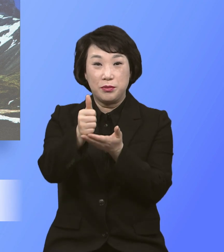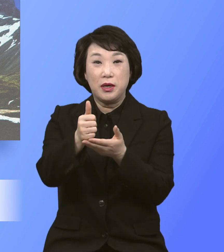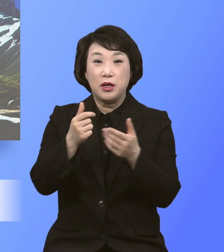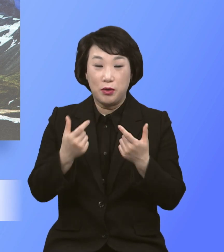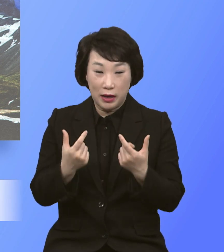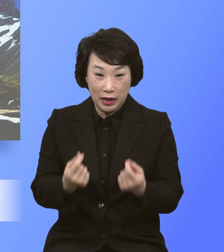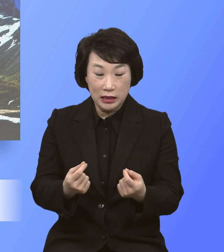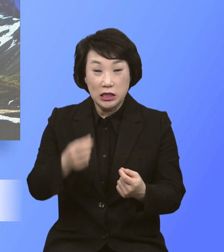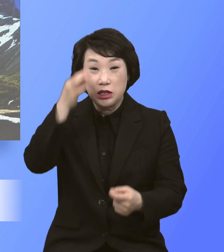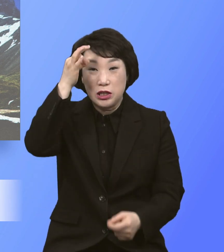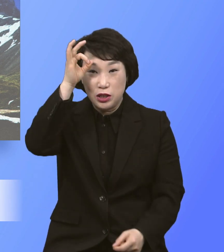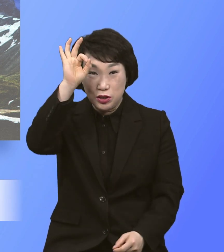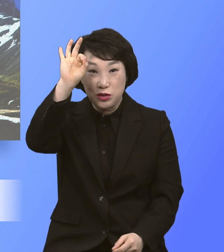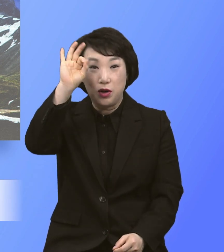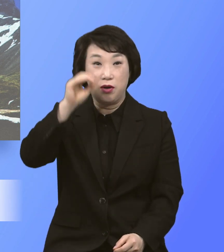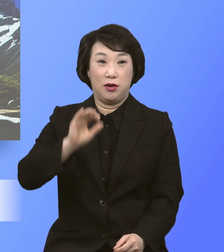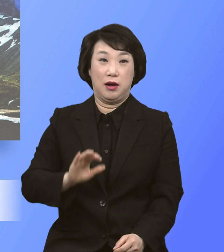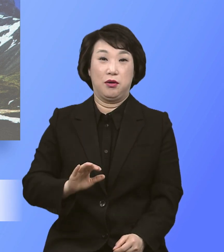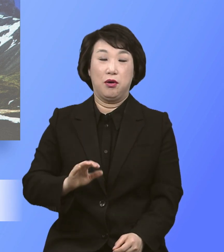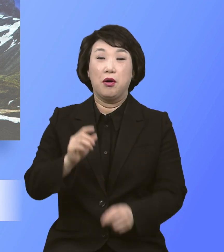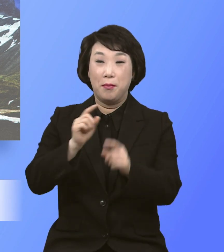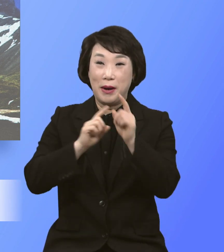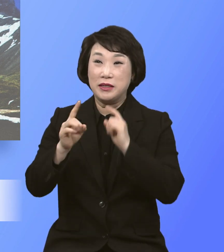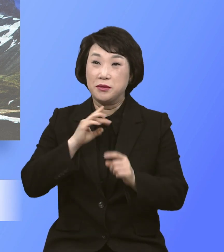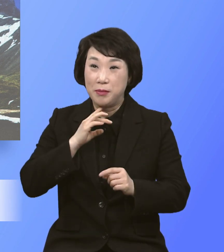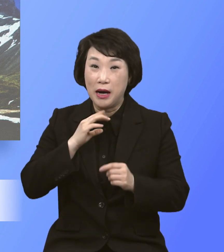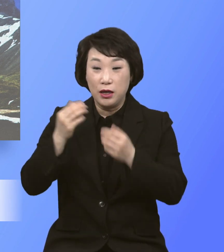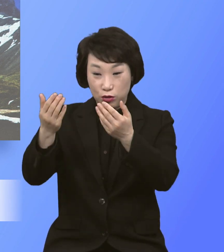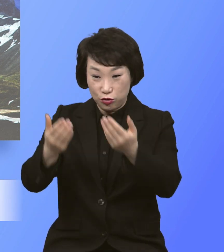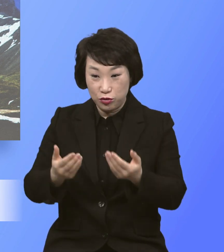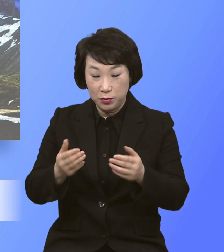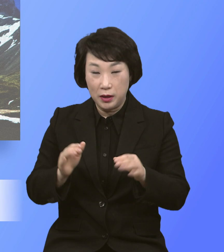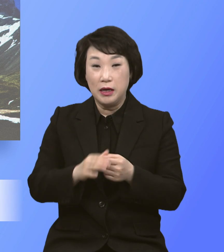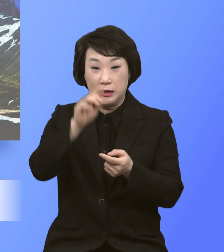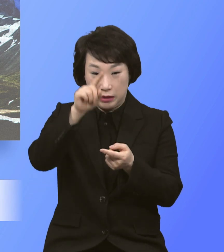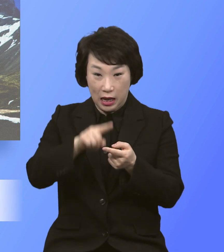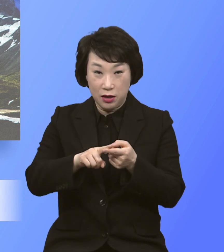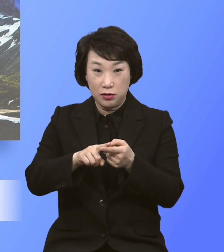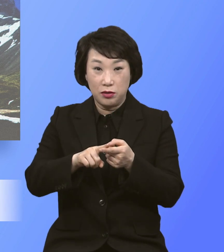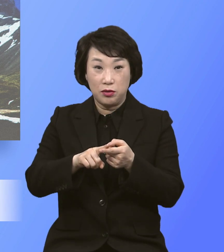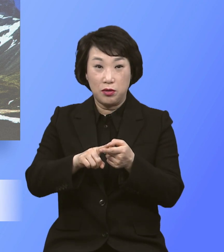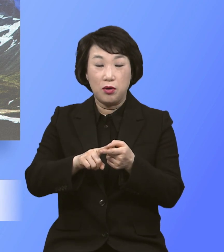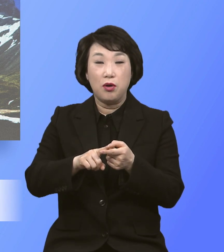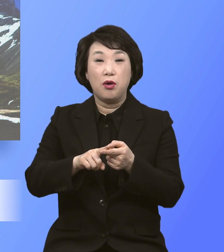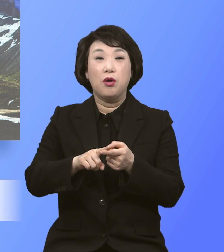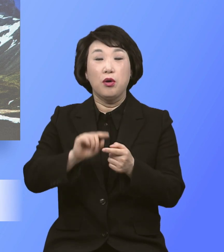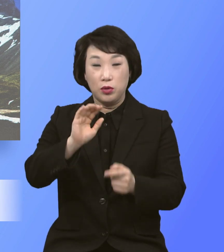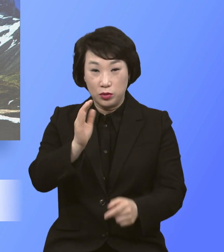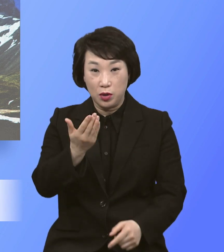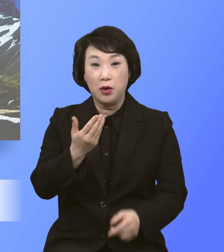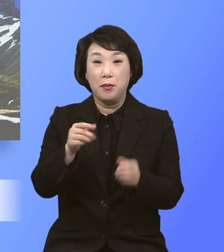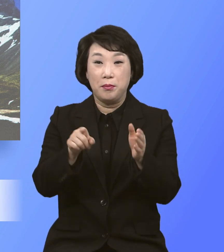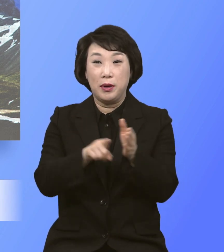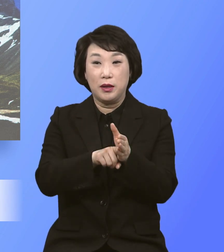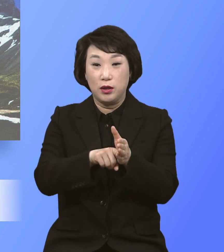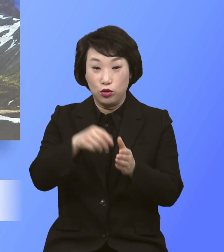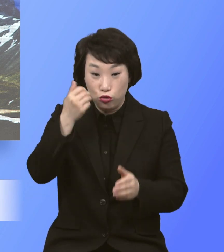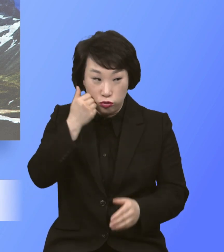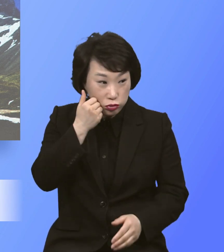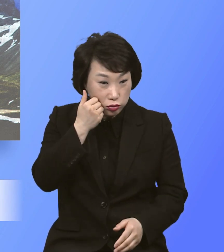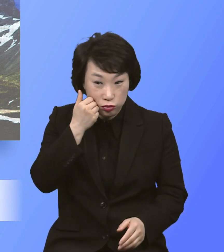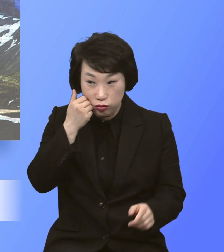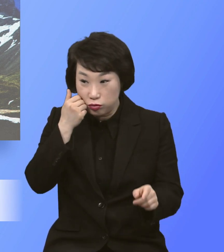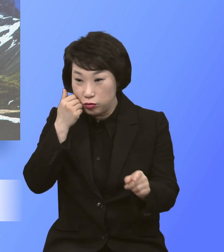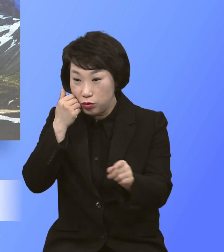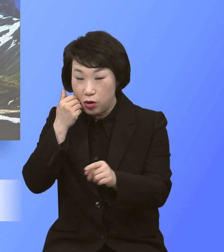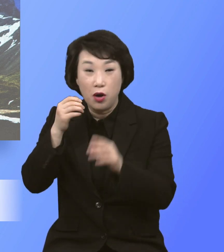그만큼 인정하고 말씀만 하면 되는 것임을 믿는 자를 보지